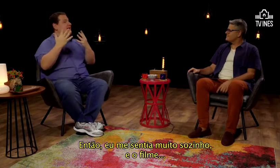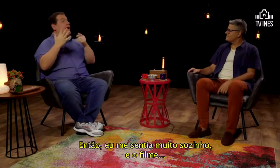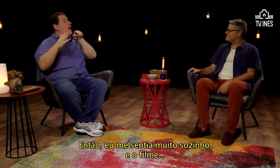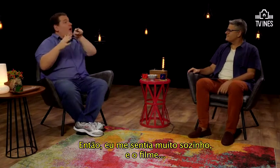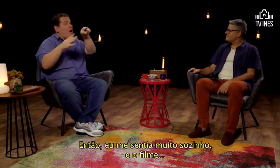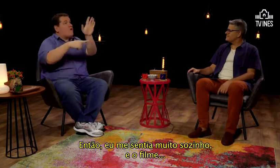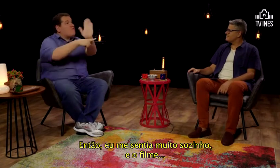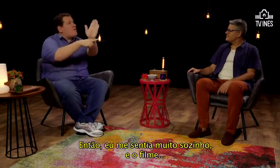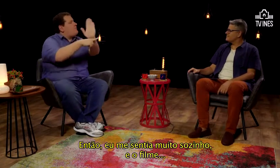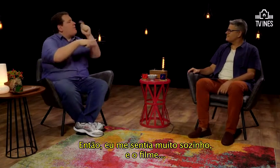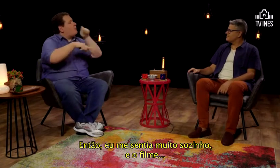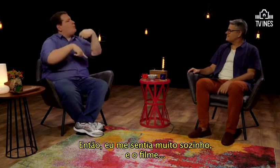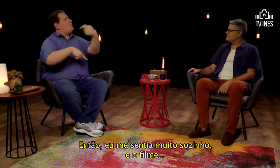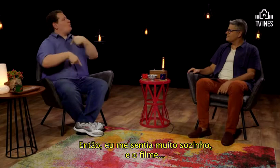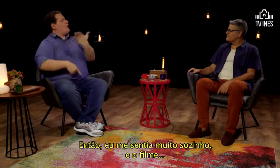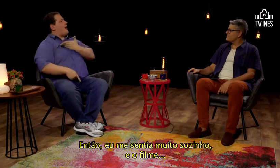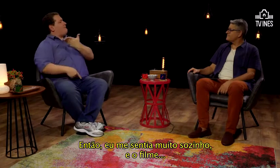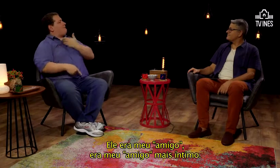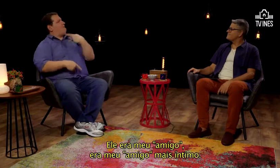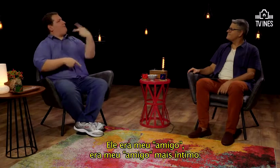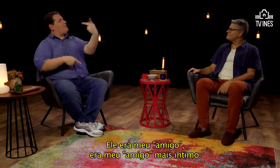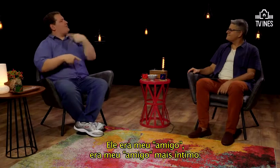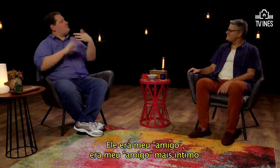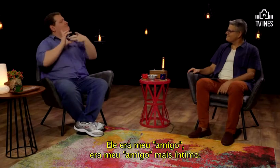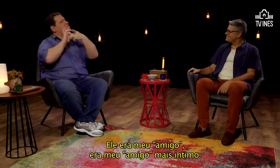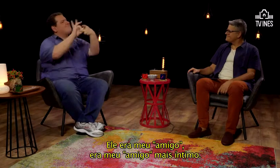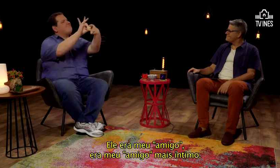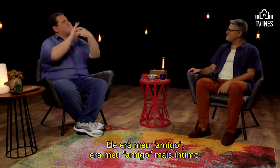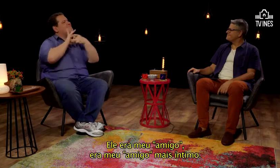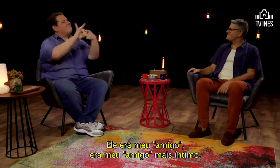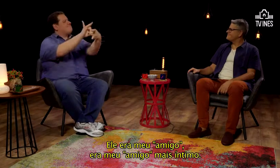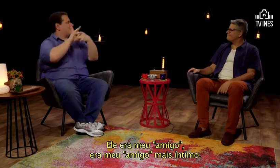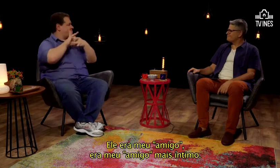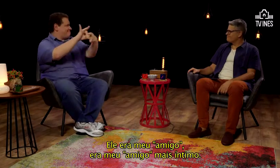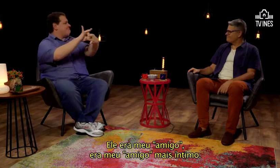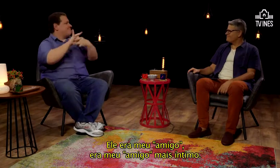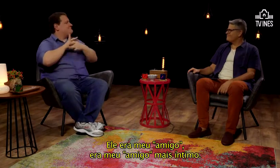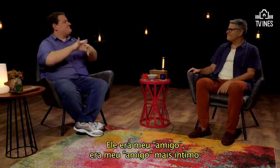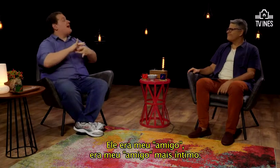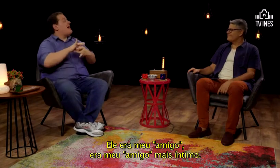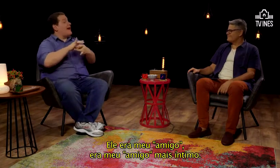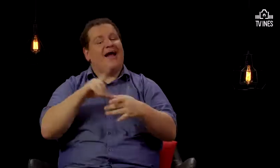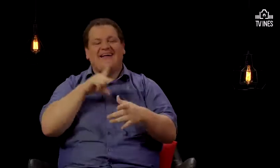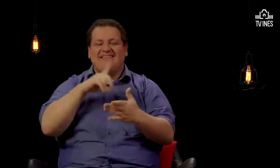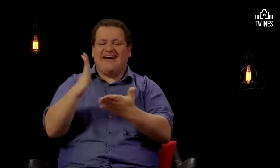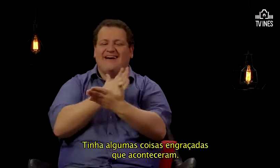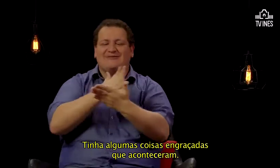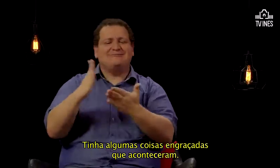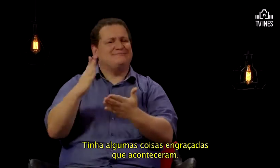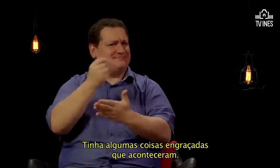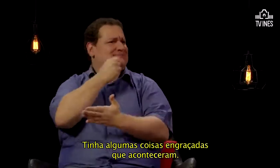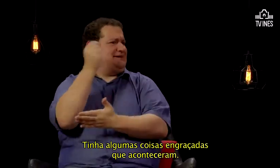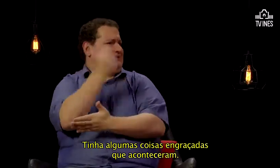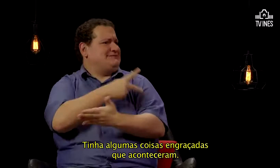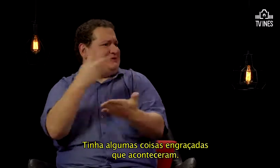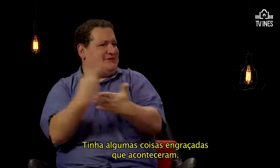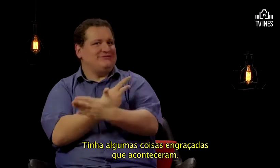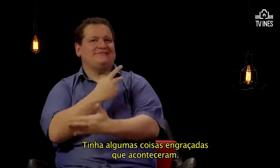sentia muito sozinho. E o filme, ele era meu amigo. Era o meu amigo mais íntimo. Então, tinha algumas coisas